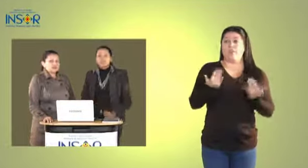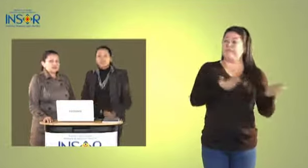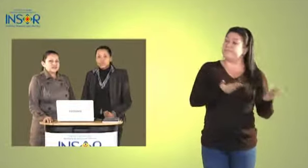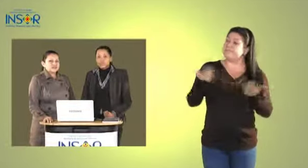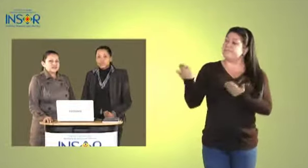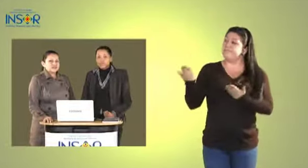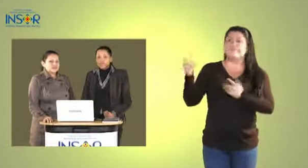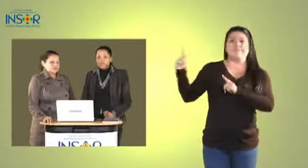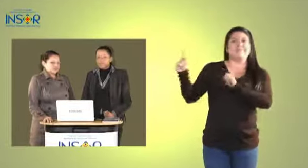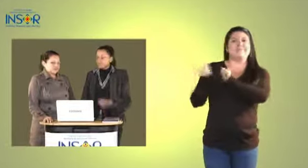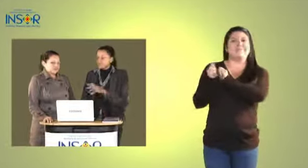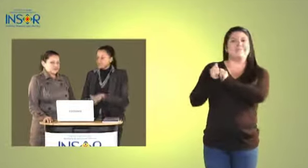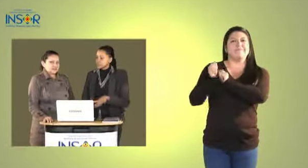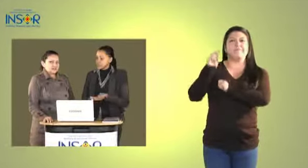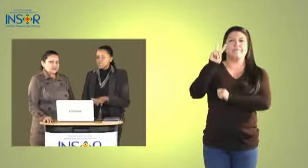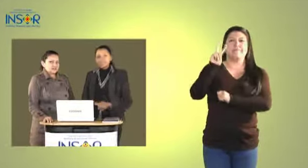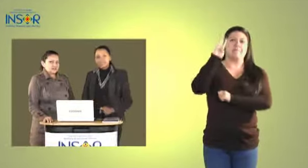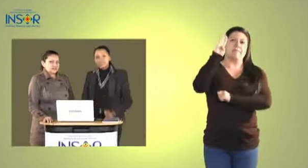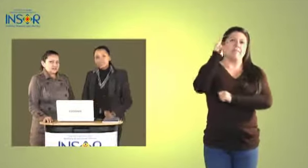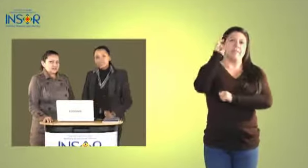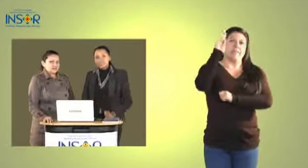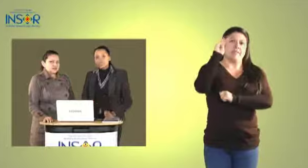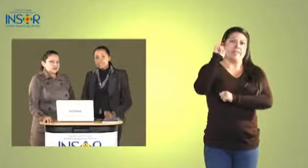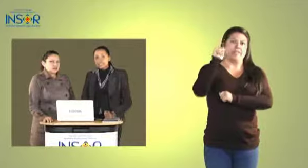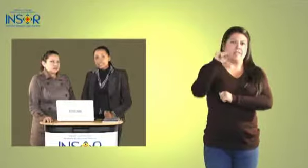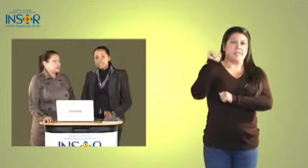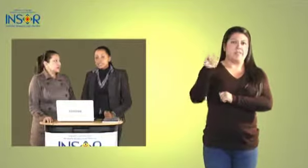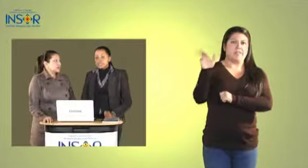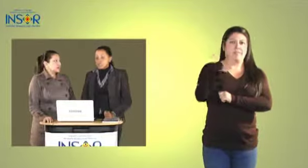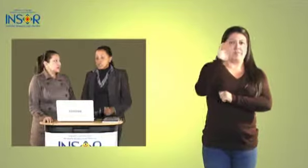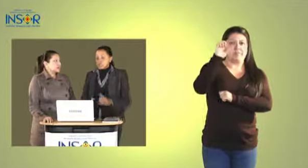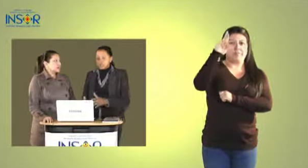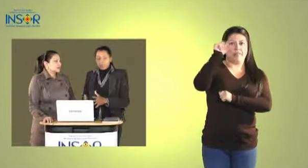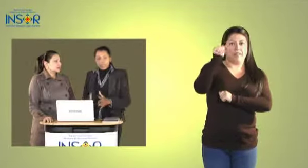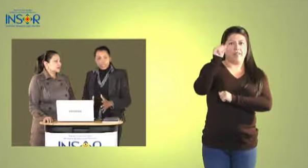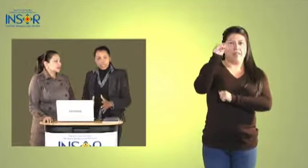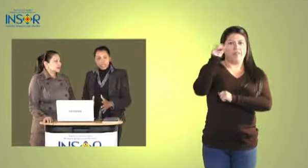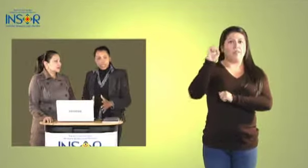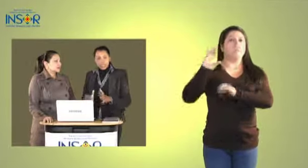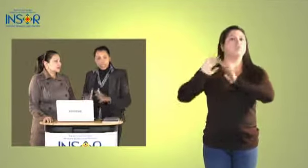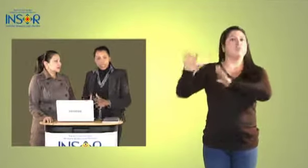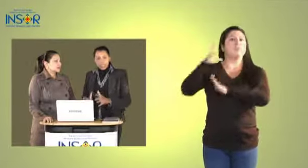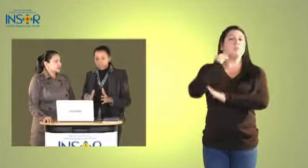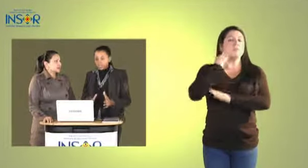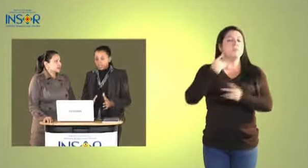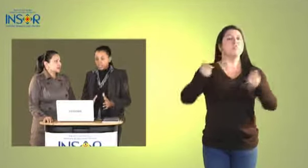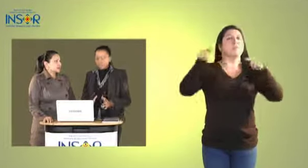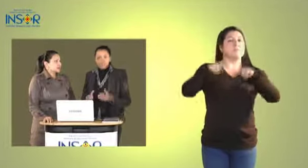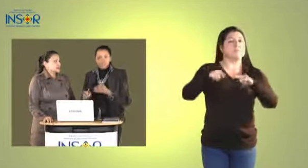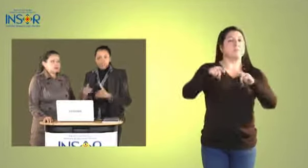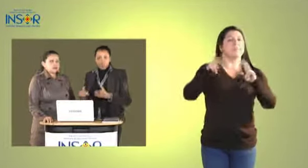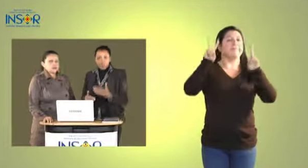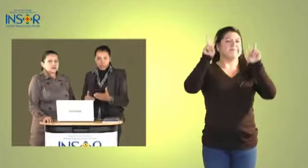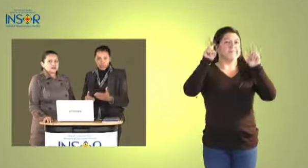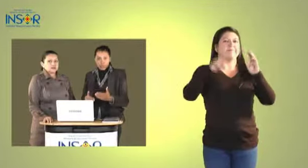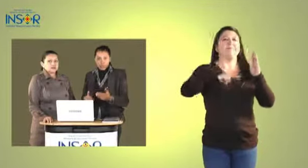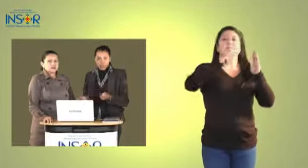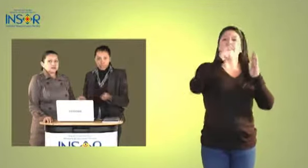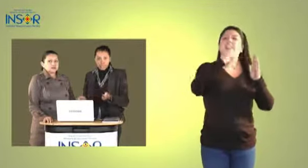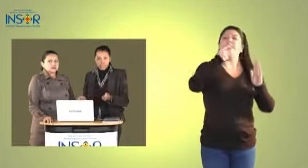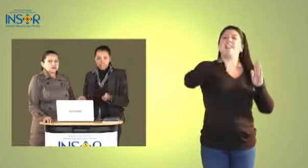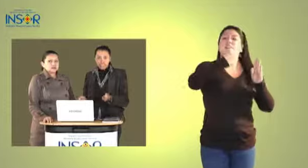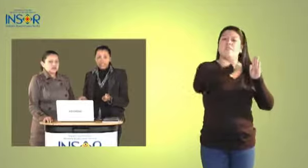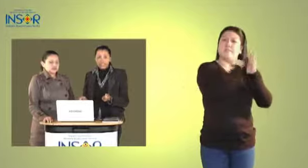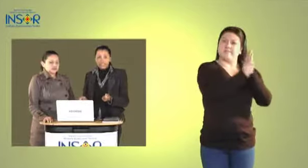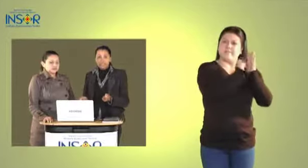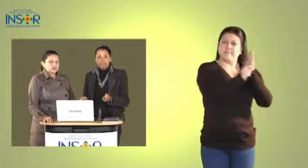quien también tuvo una experiencia en este contexto de la enseñanza de la lengua escrita. Y lo que vamos a hacer hoy es mostrarles a ustedes la propuesta, la